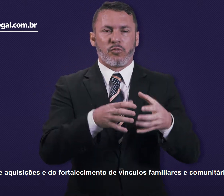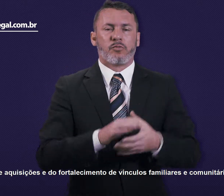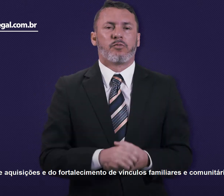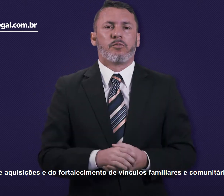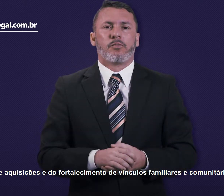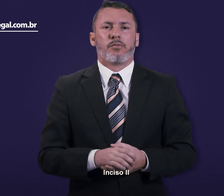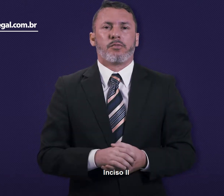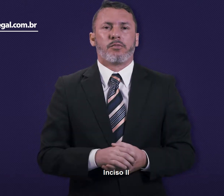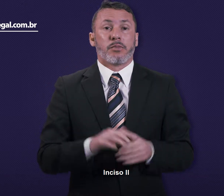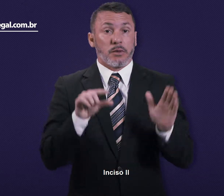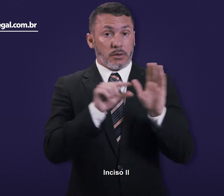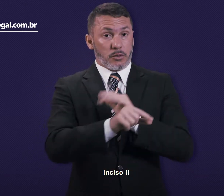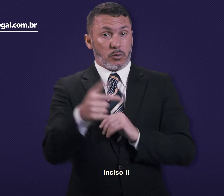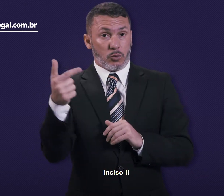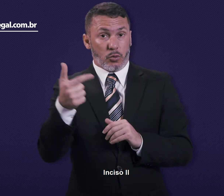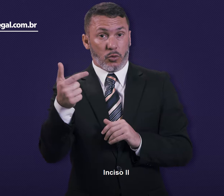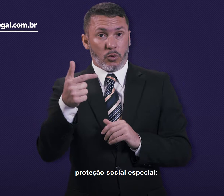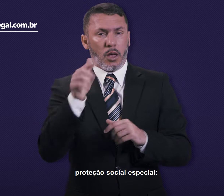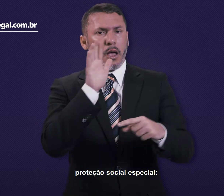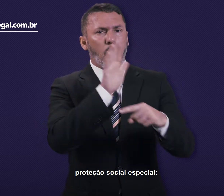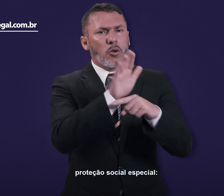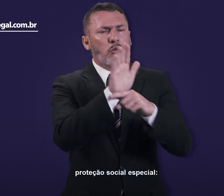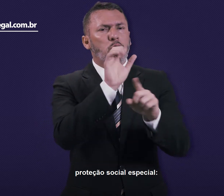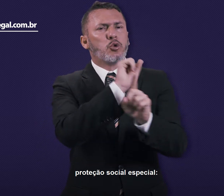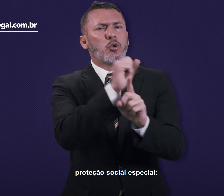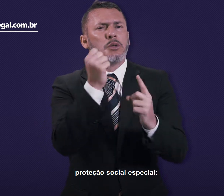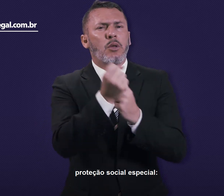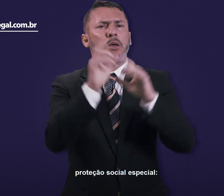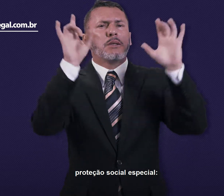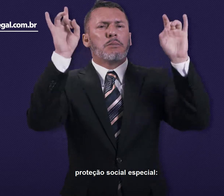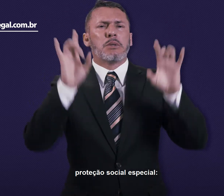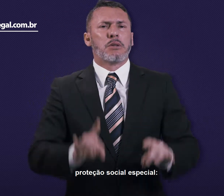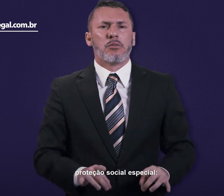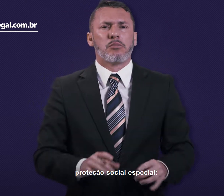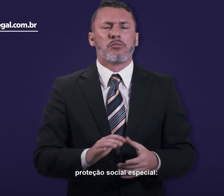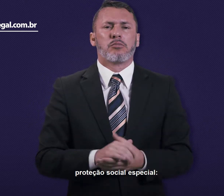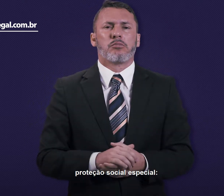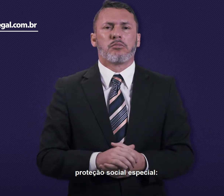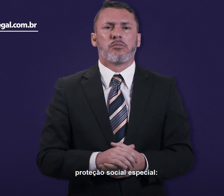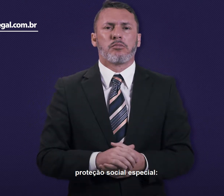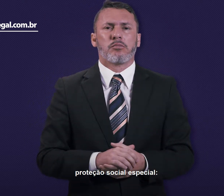e comunitários. Inciso 2. Proteção social especial.